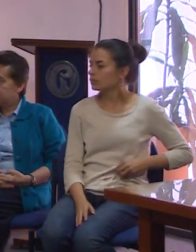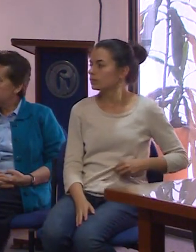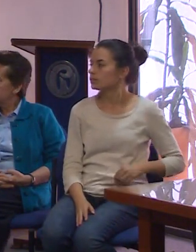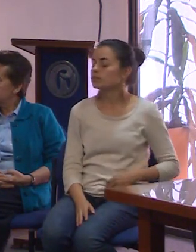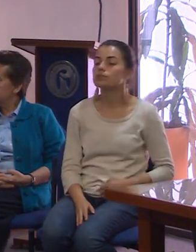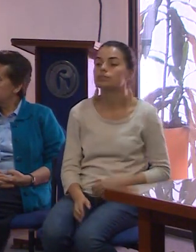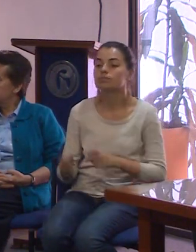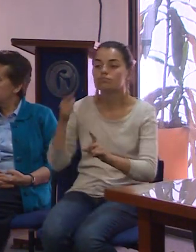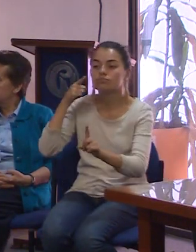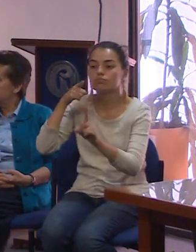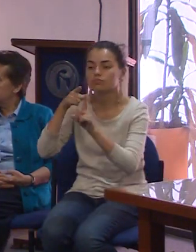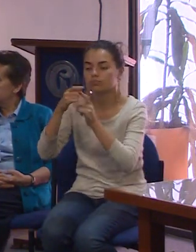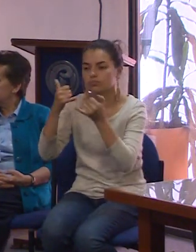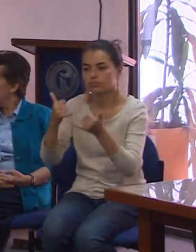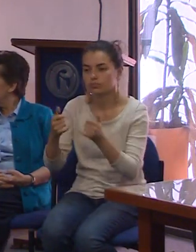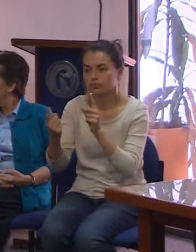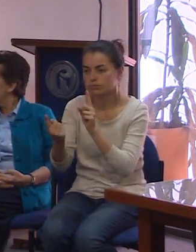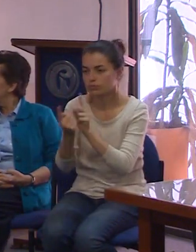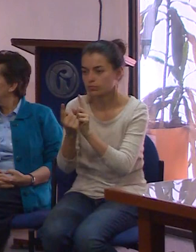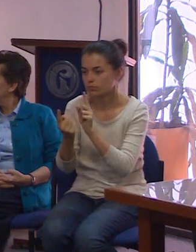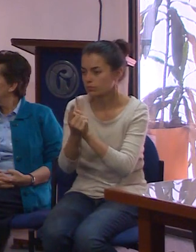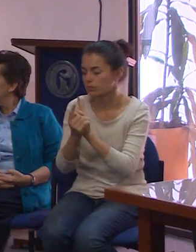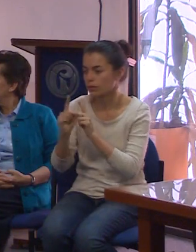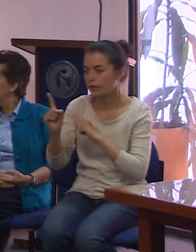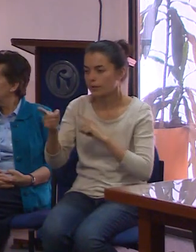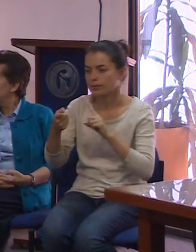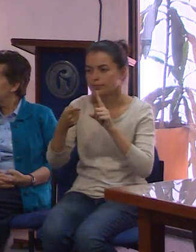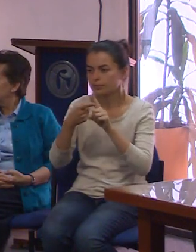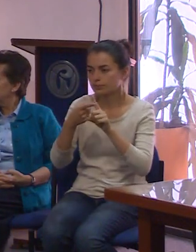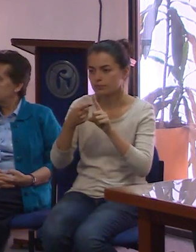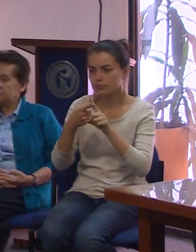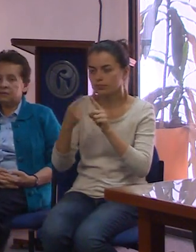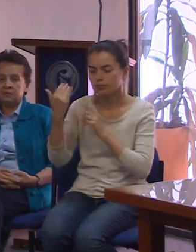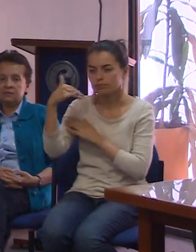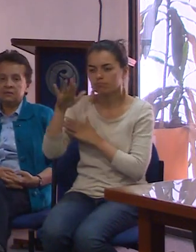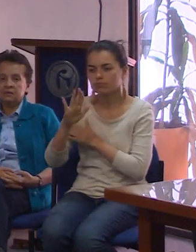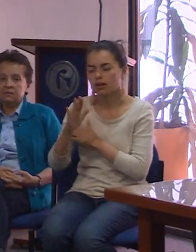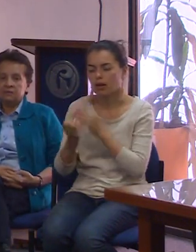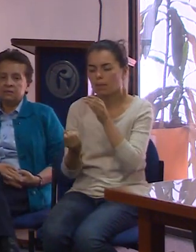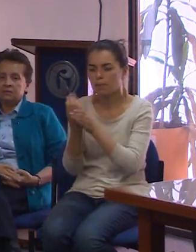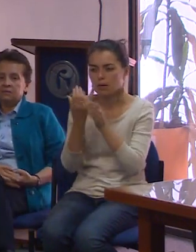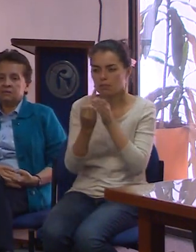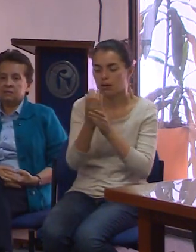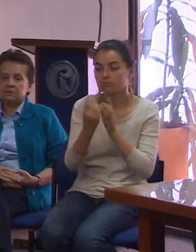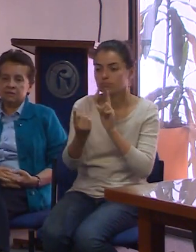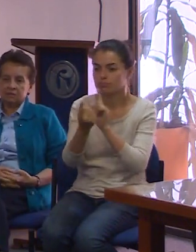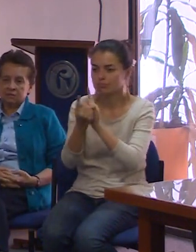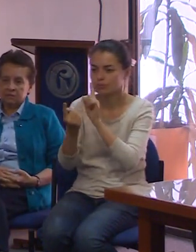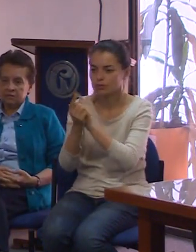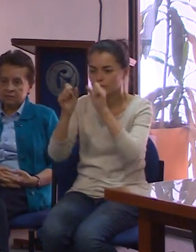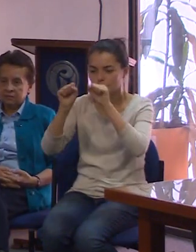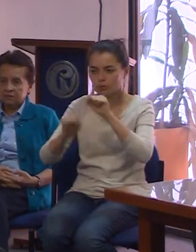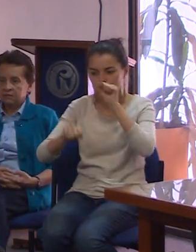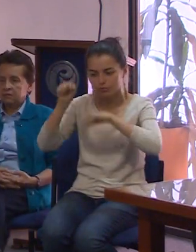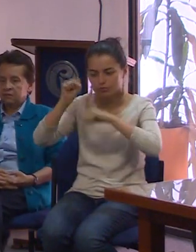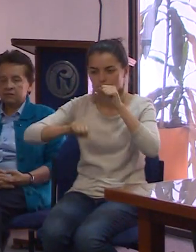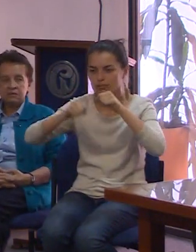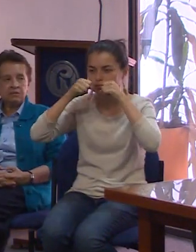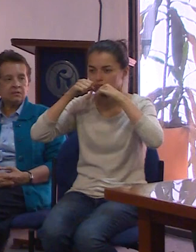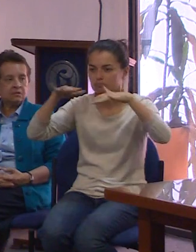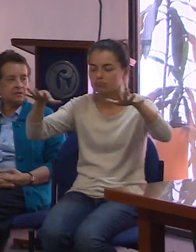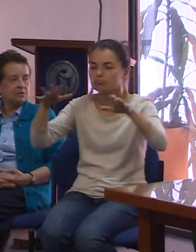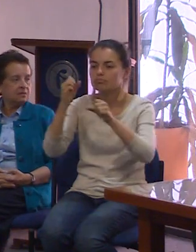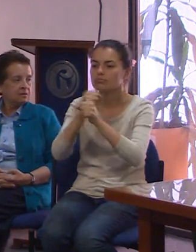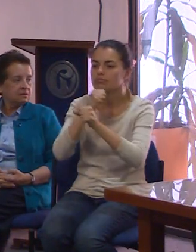Los objetivos de este encuentro, el primero es generar un espacio de encuentro que posibilite la divulgación del trabajo